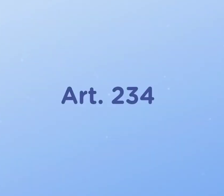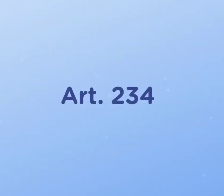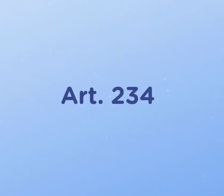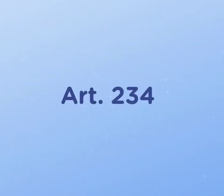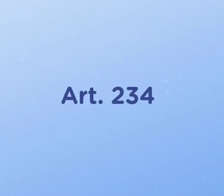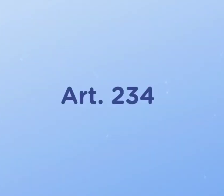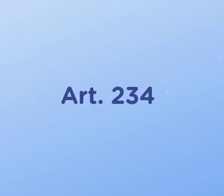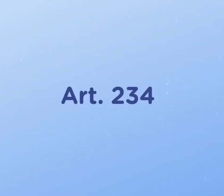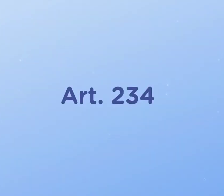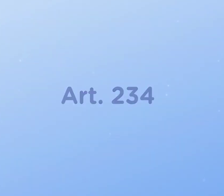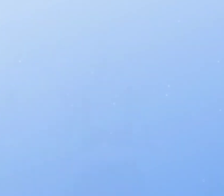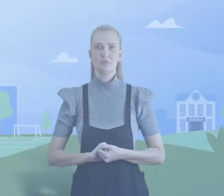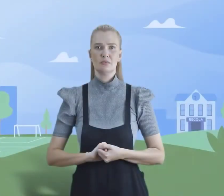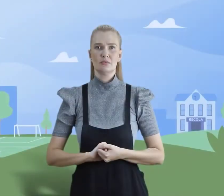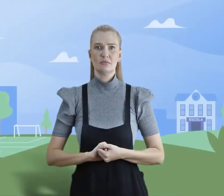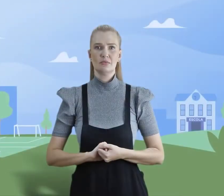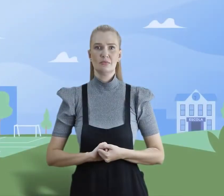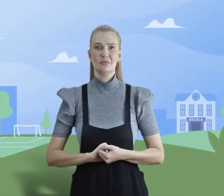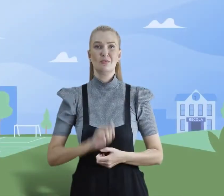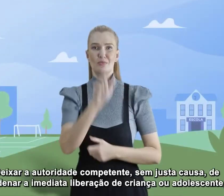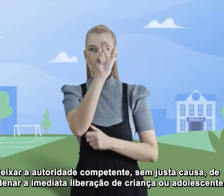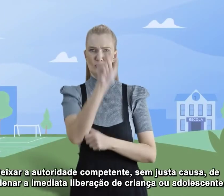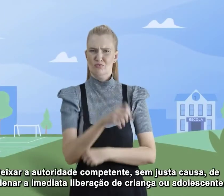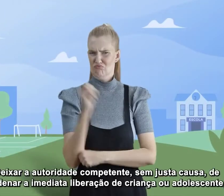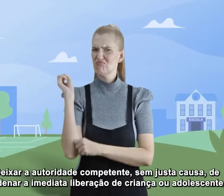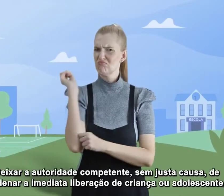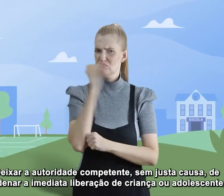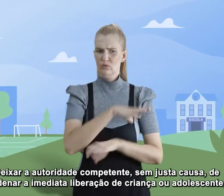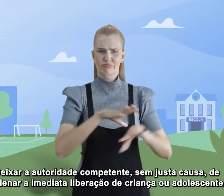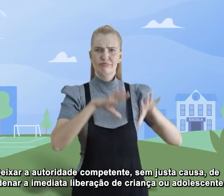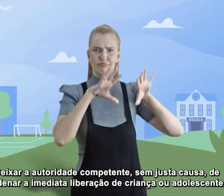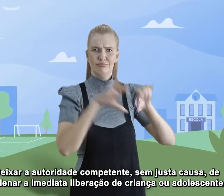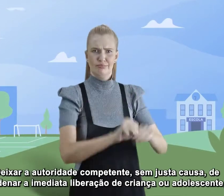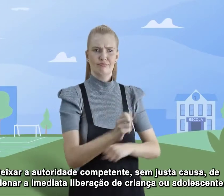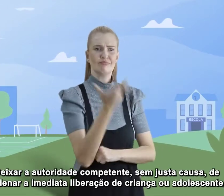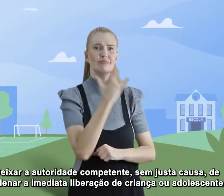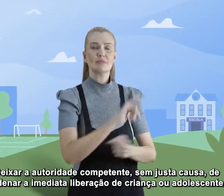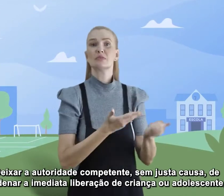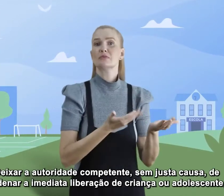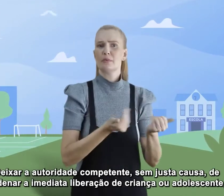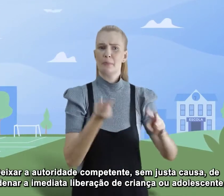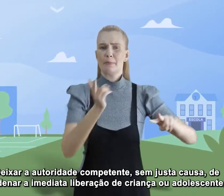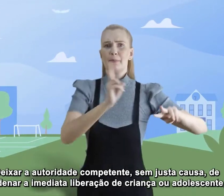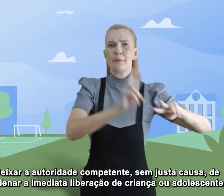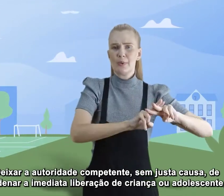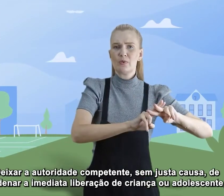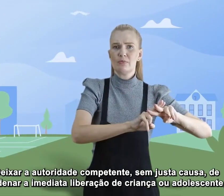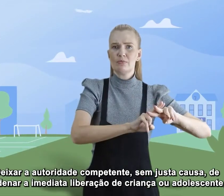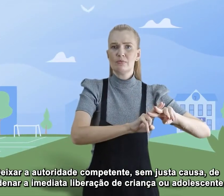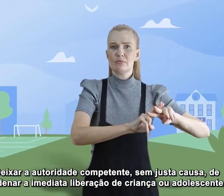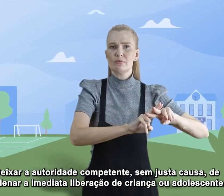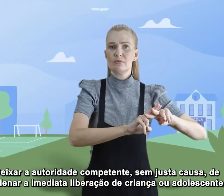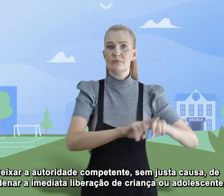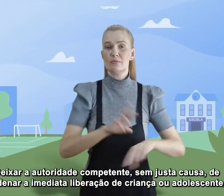Artigo 234. Deixar a autoridade competente, sem justa causa, de ordenar